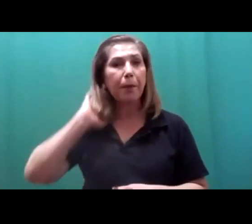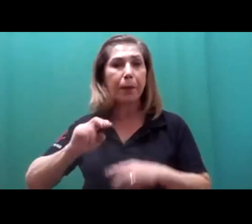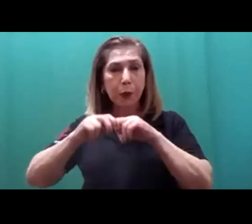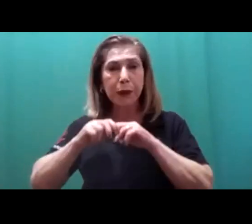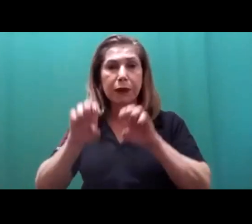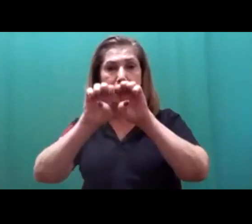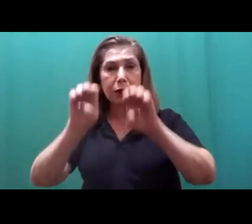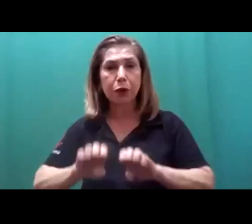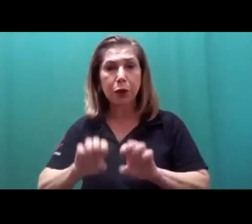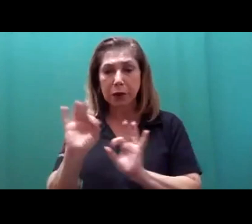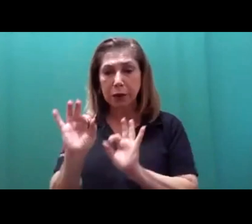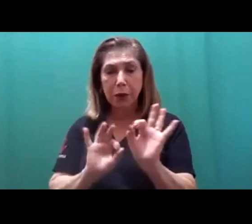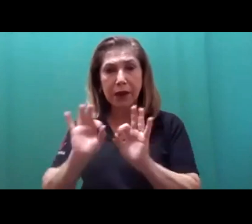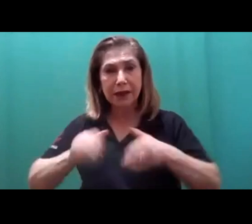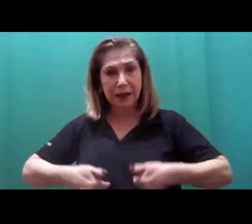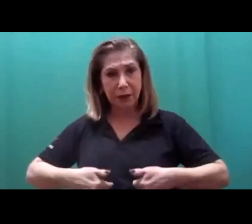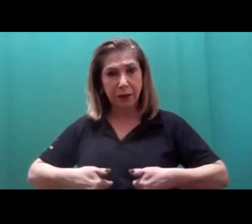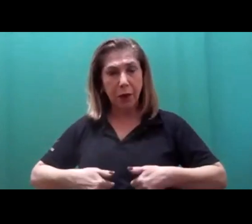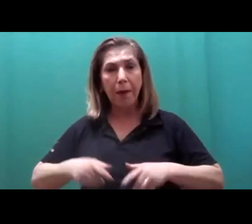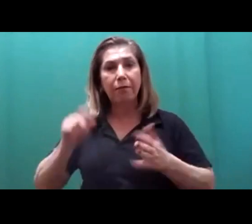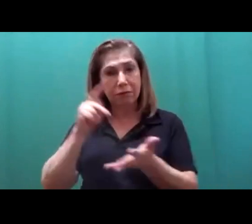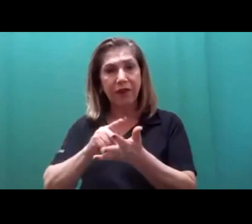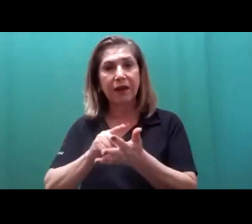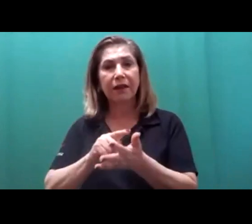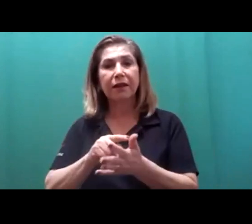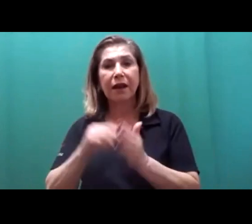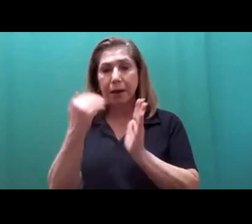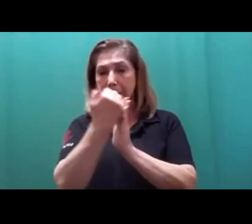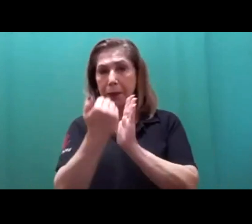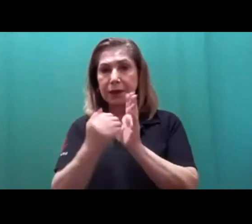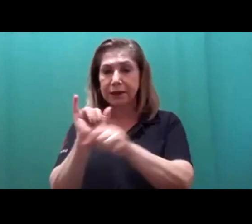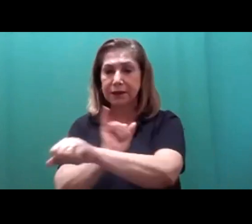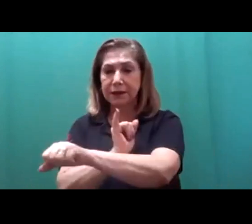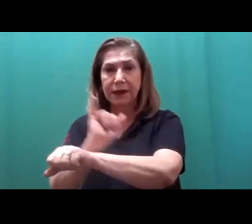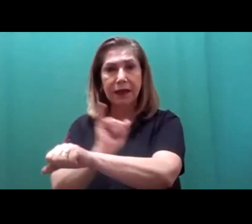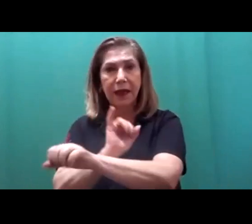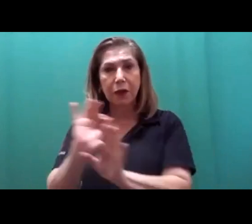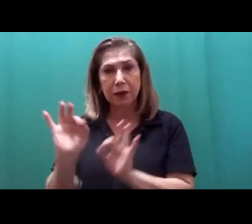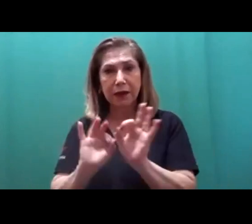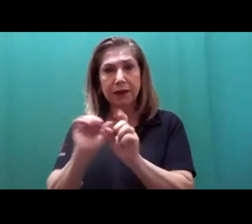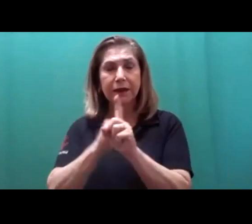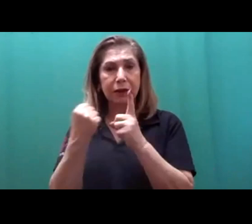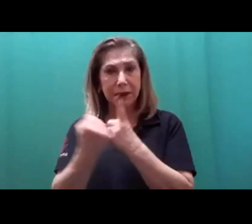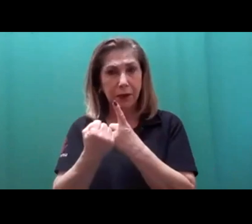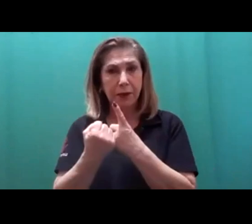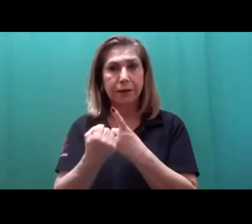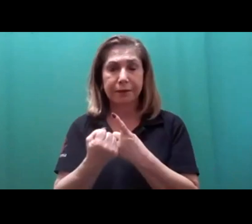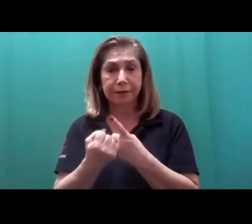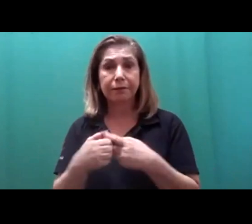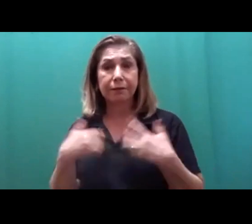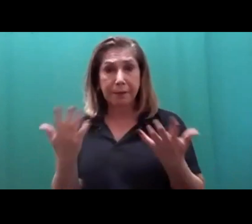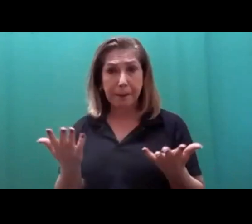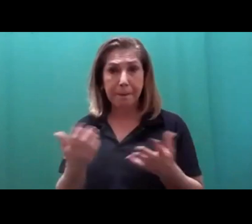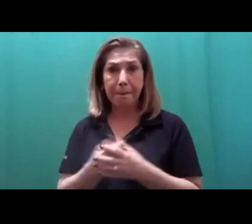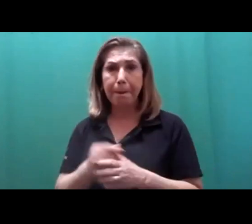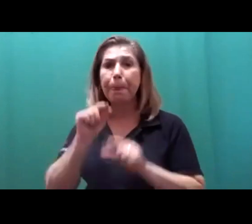de organização social, ela é a materialização de processos estratégicos de organização social. E aí, o